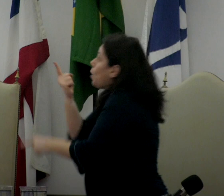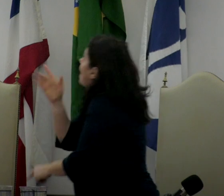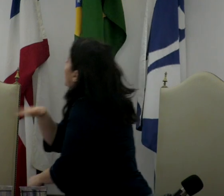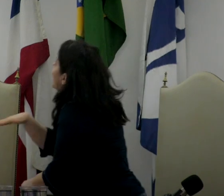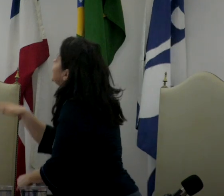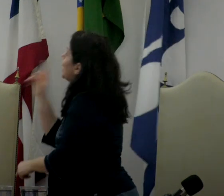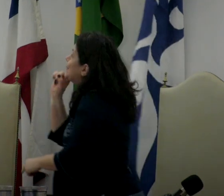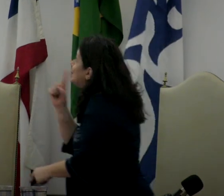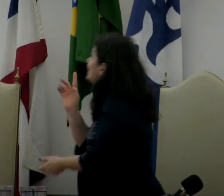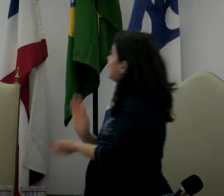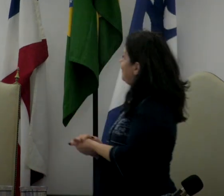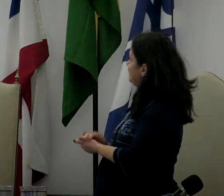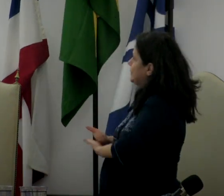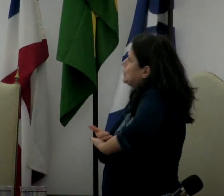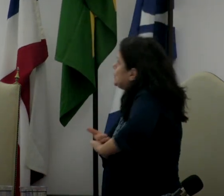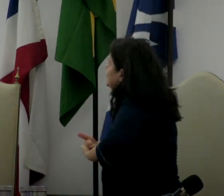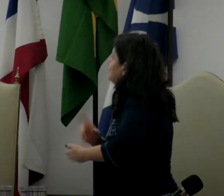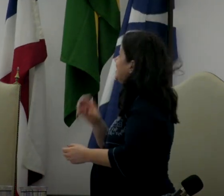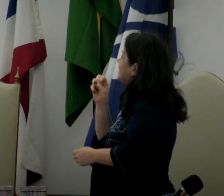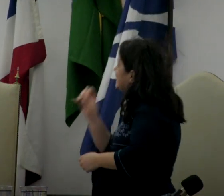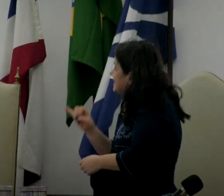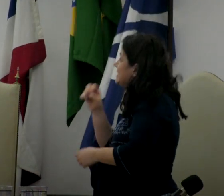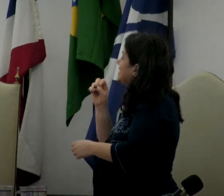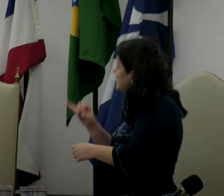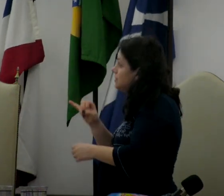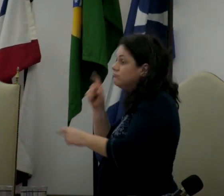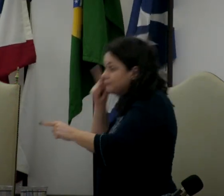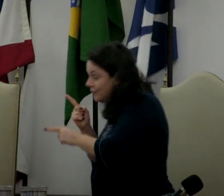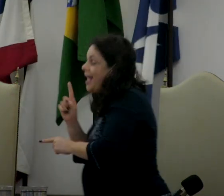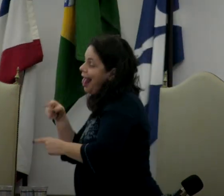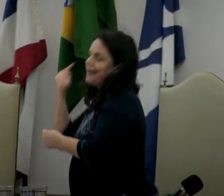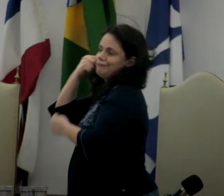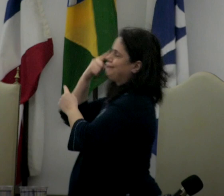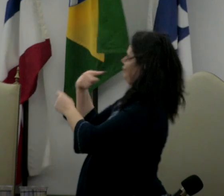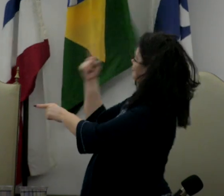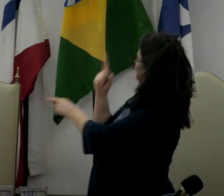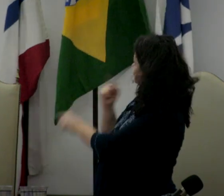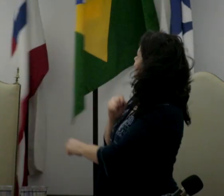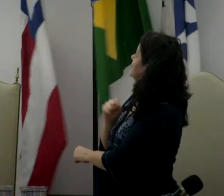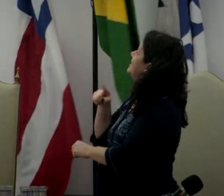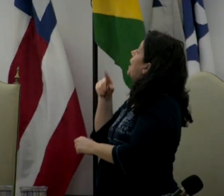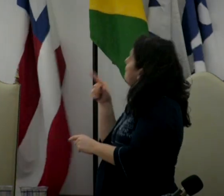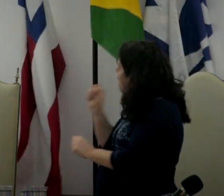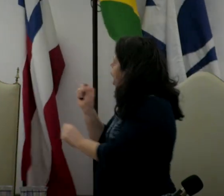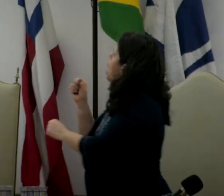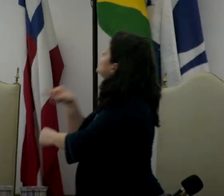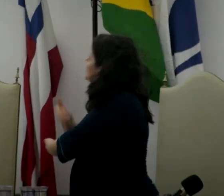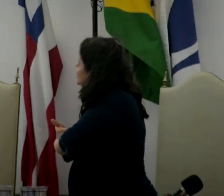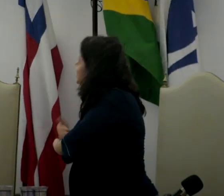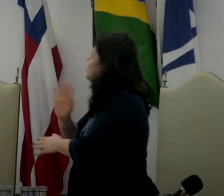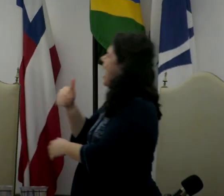realidade não é fácil encontrar uma criança surda, recém-nascida, não. O único jeito é através do teste. A gente